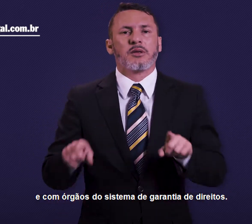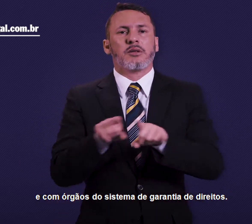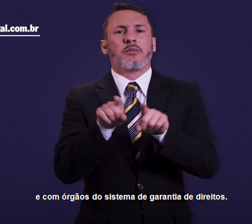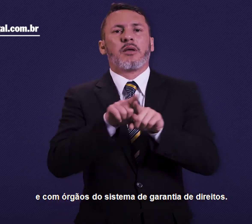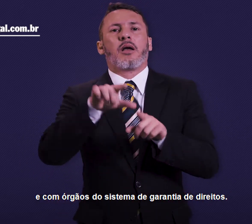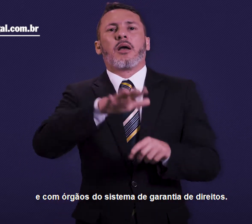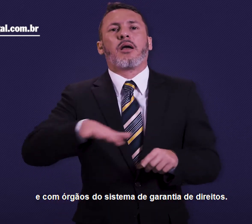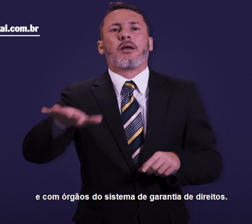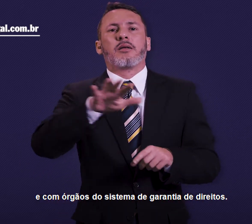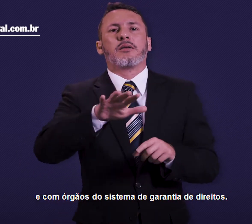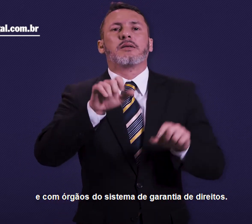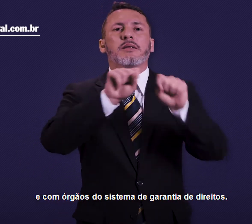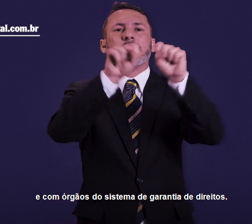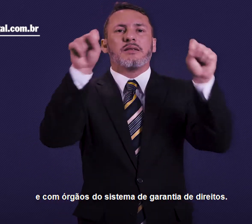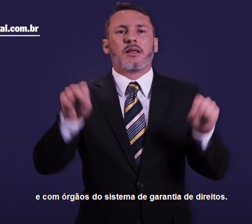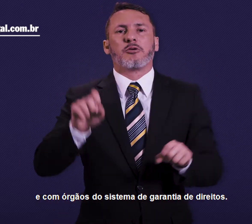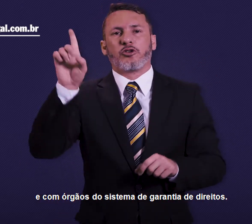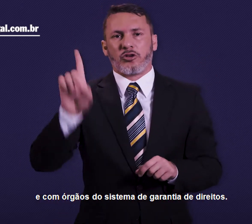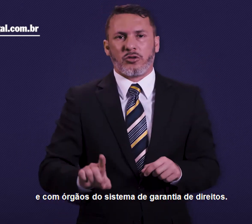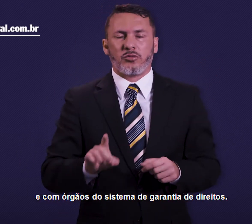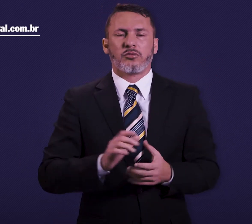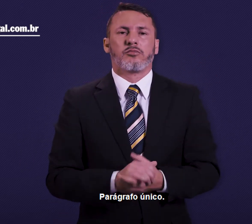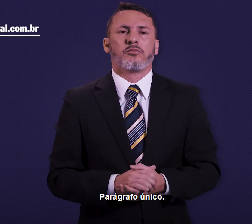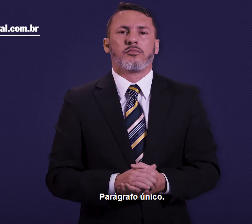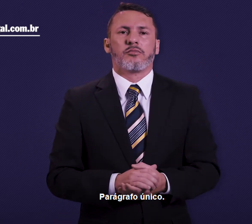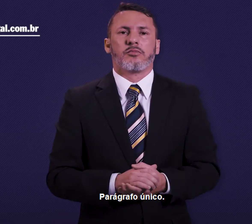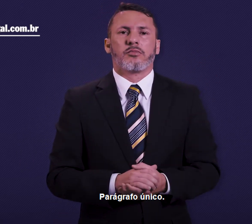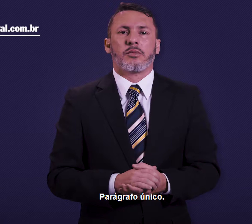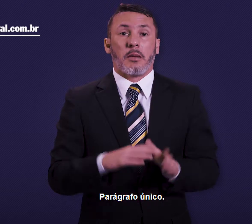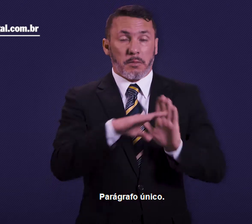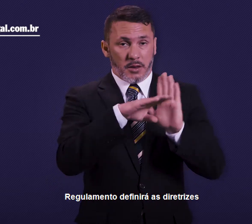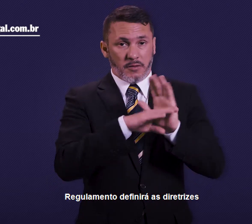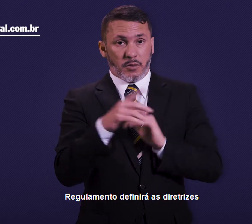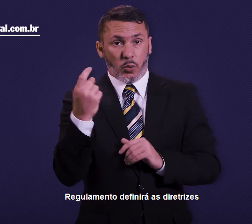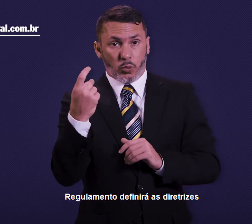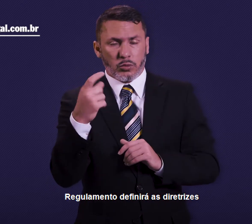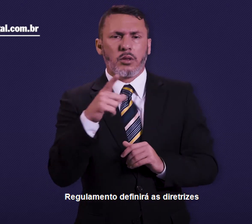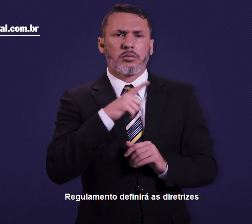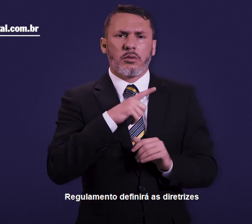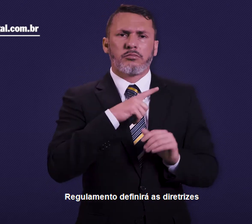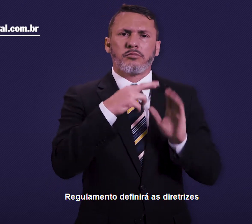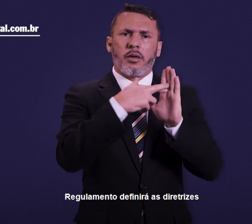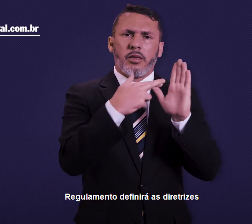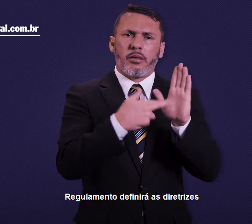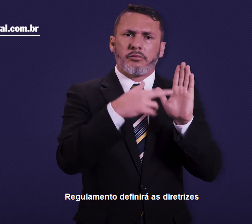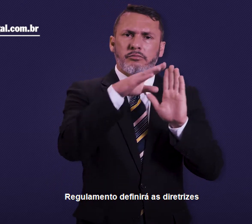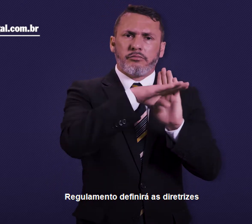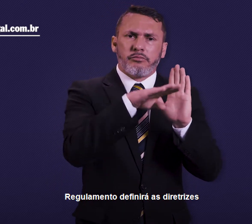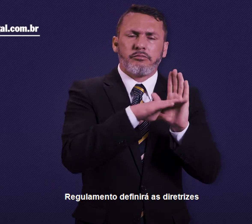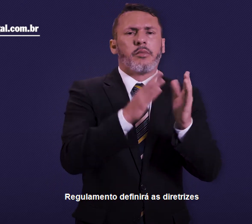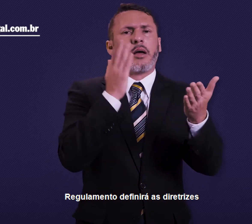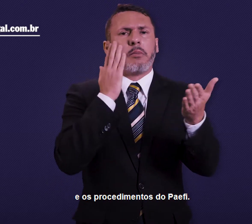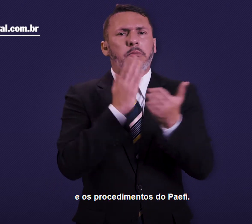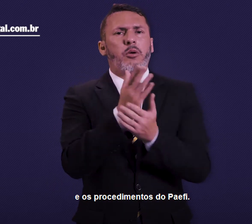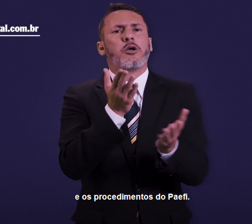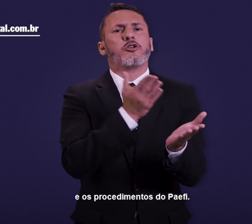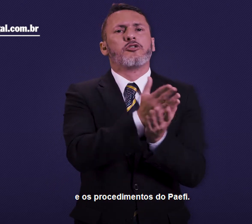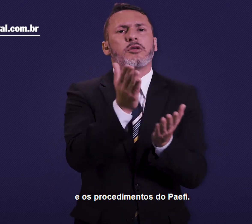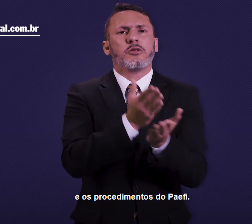do Sistema de Garantia de Direitos. Parágrafo único. Regulamento definirá as diretrizes e os procedimentos